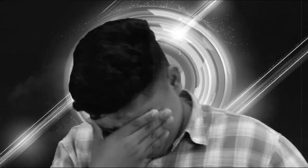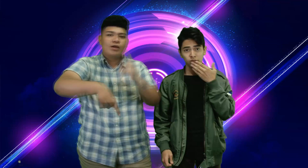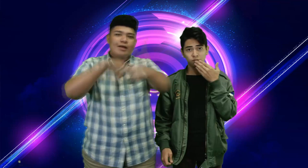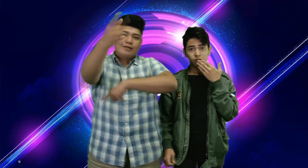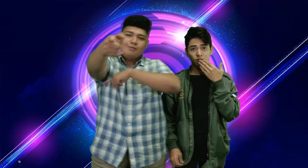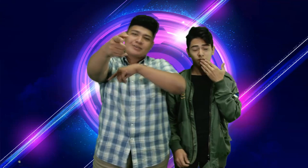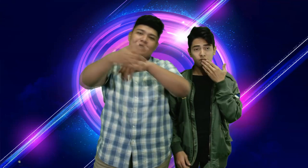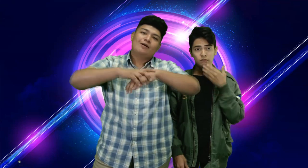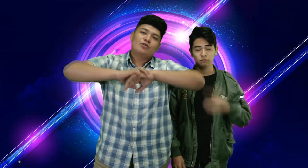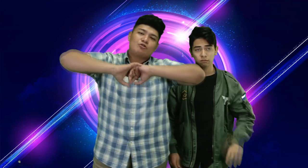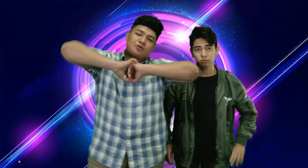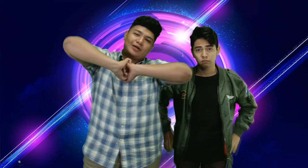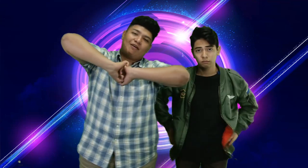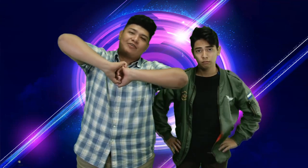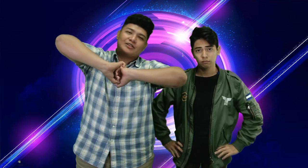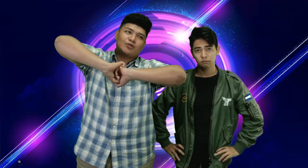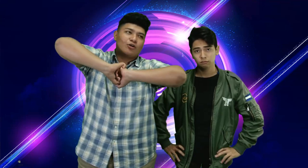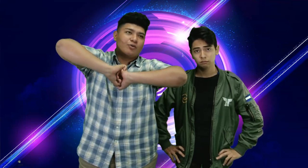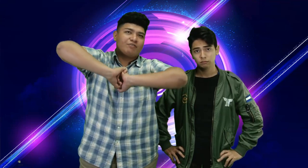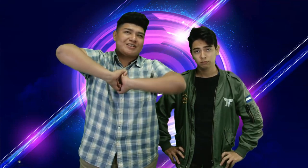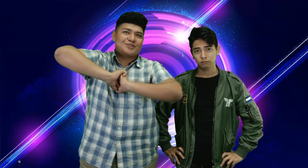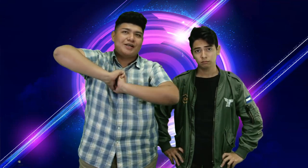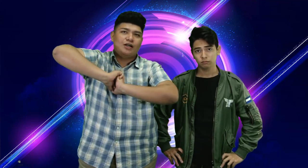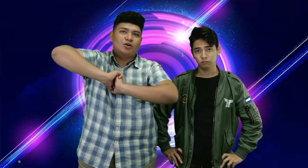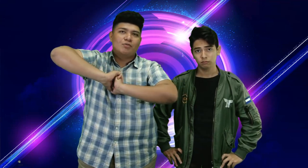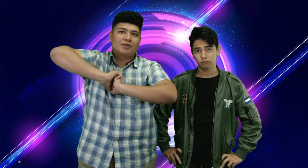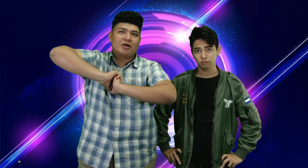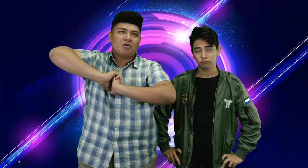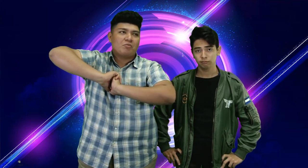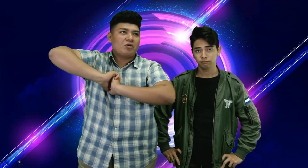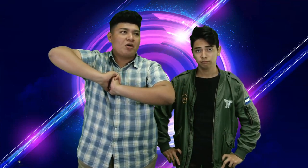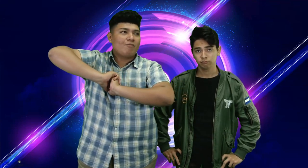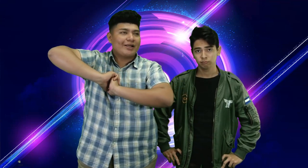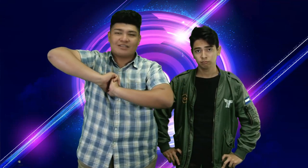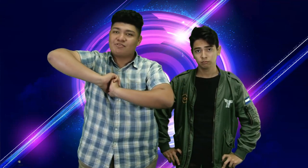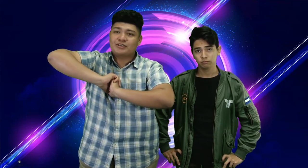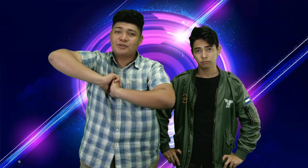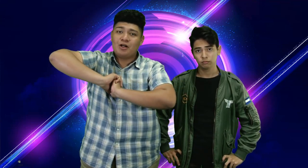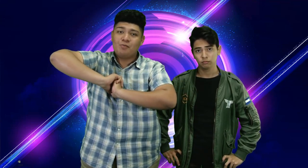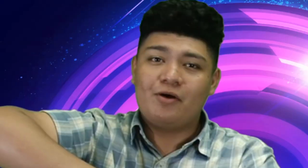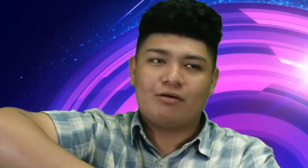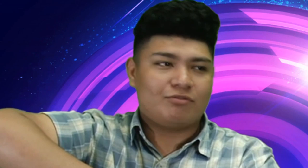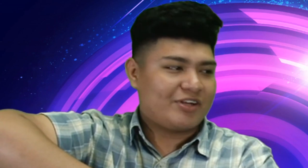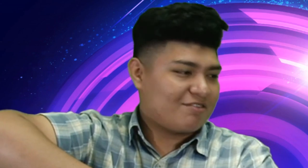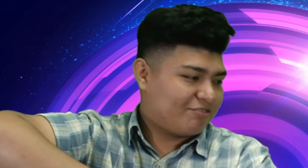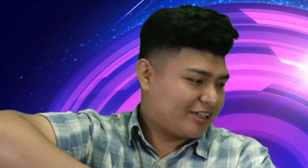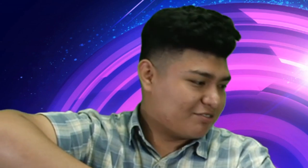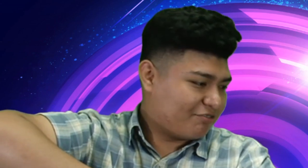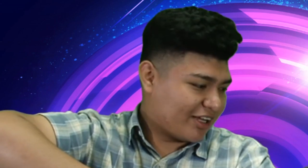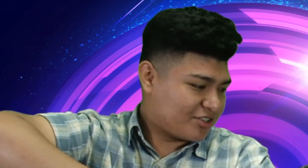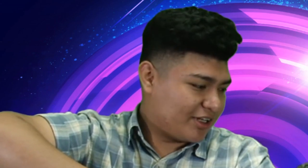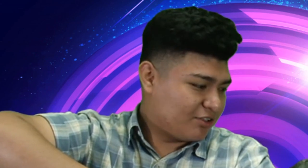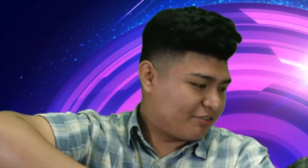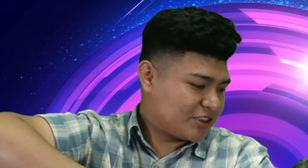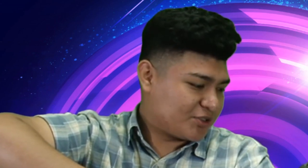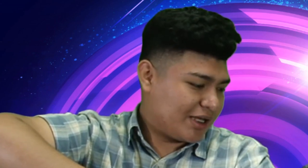y vamos a darle menos sobre la flexión cómo presionan a los hombres como los hombres están fricción el amor flexionando funcionando